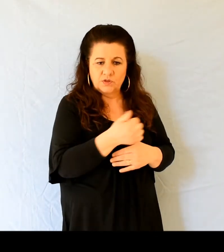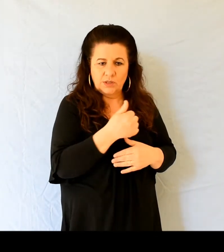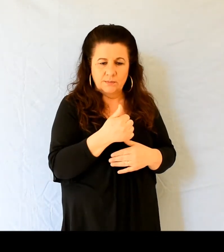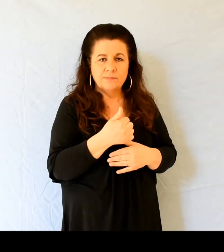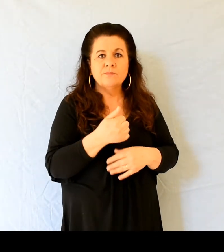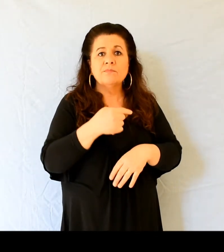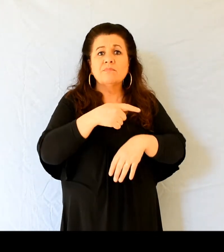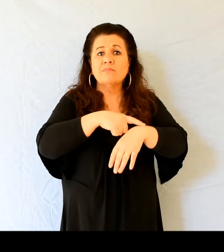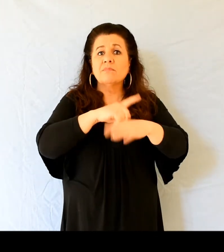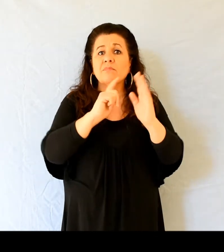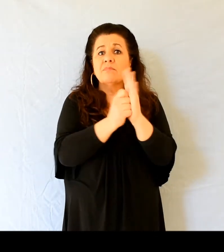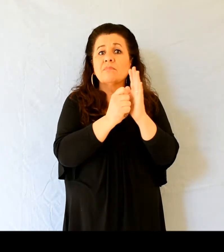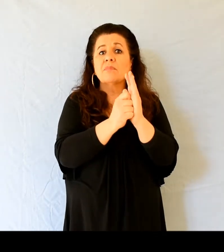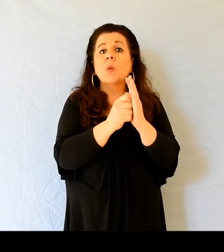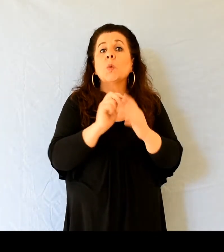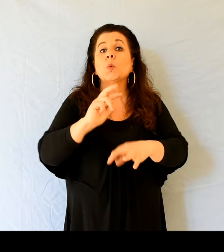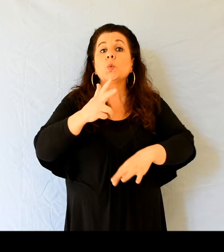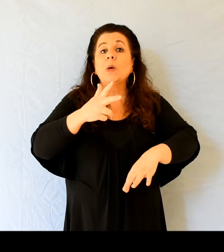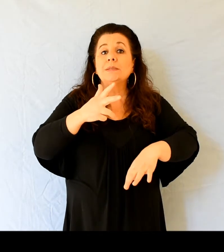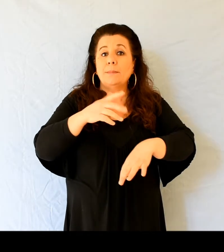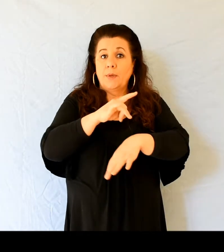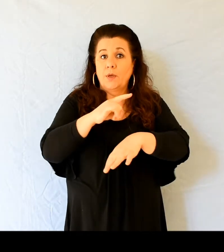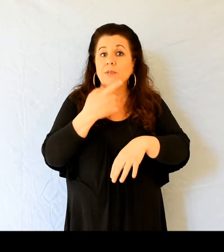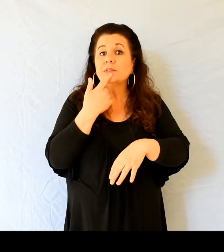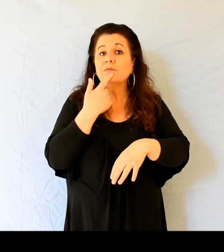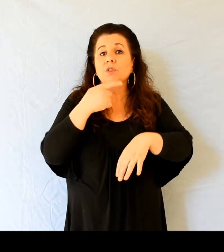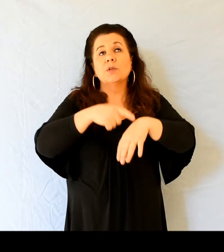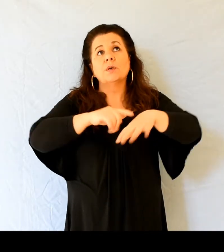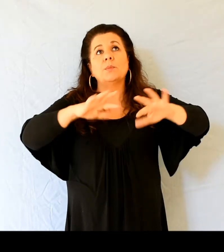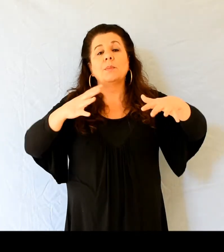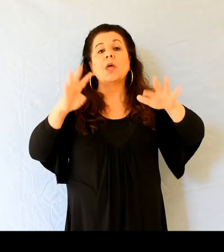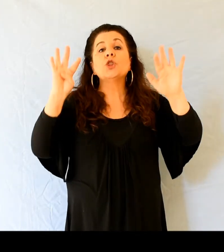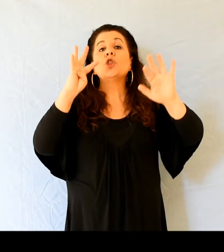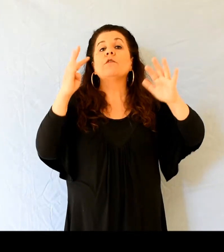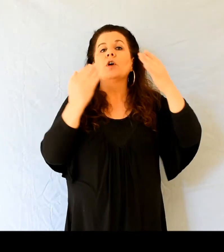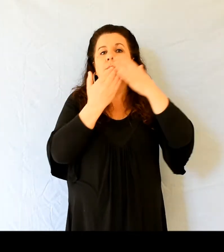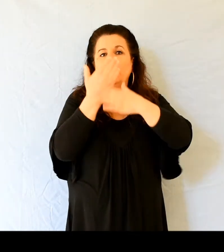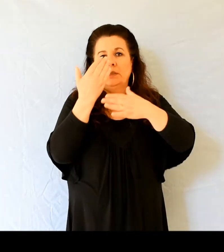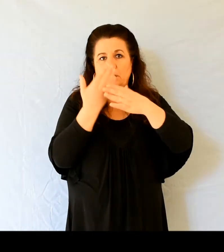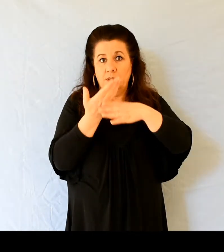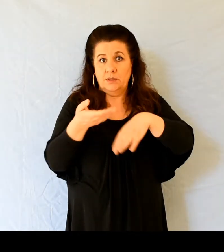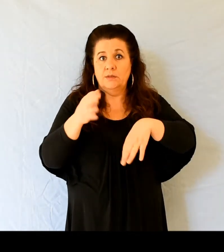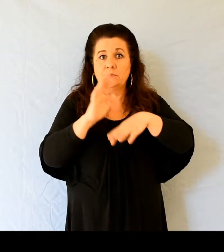c'est-à-dire 9 heures du matin, lorsqu'on crucifia.